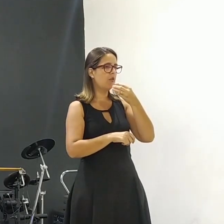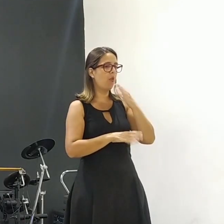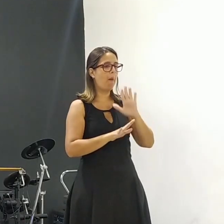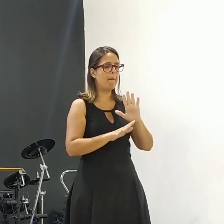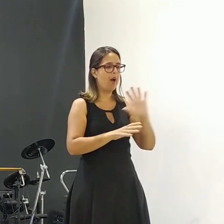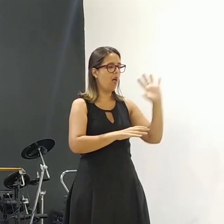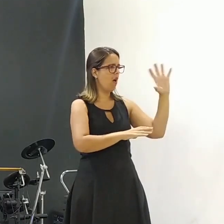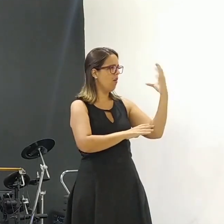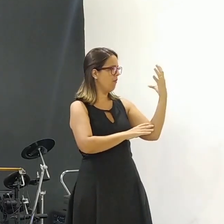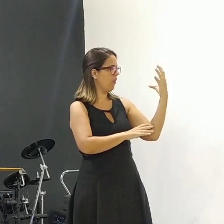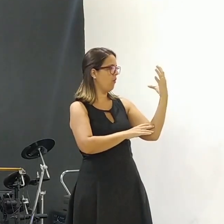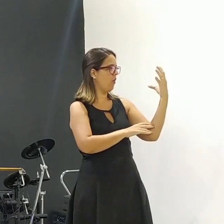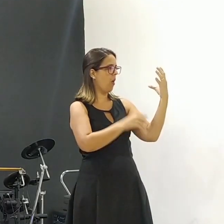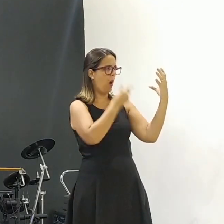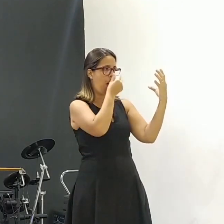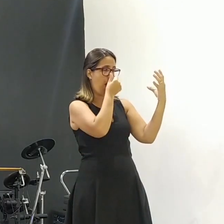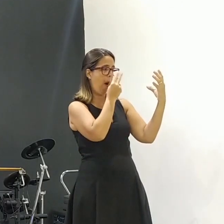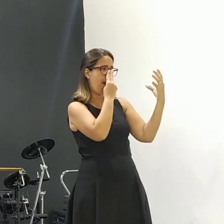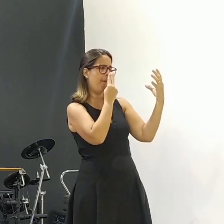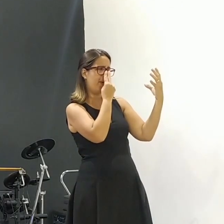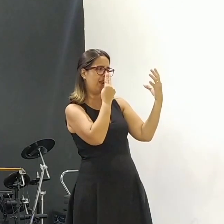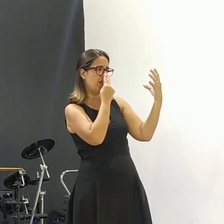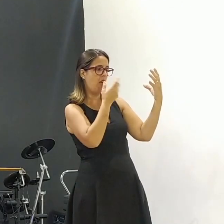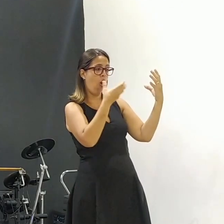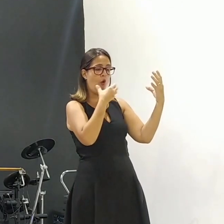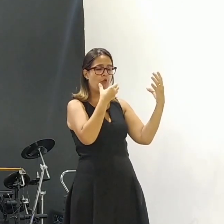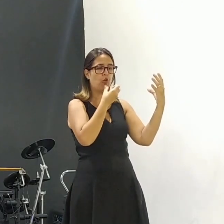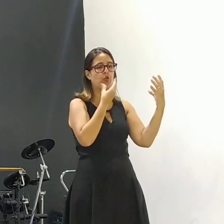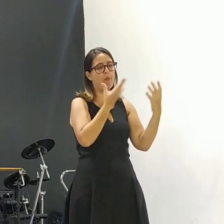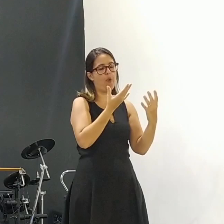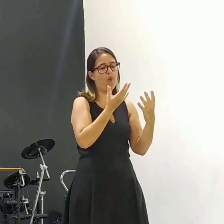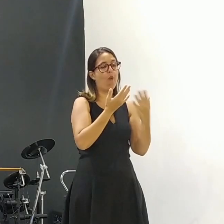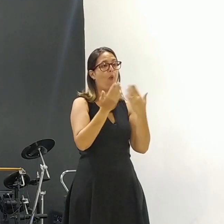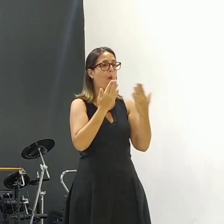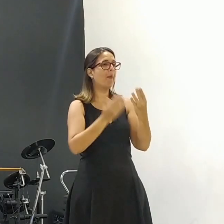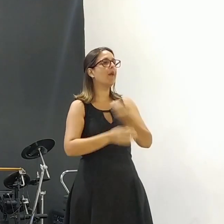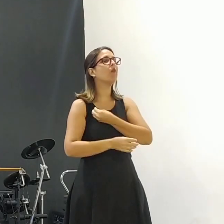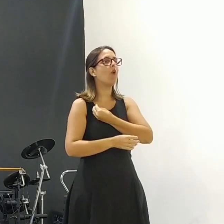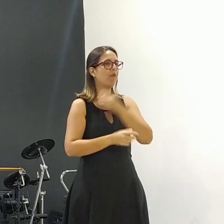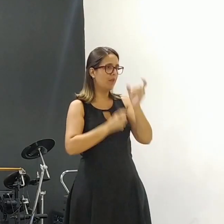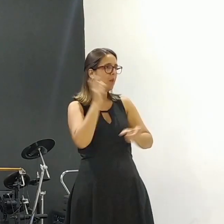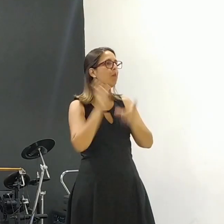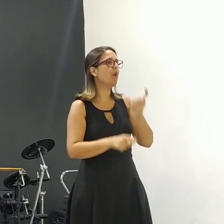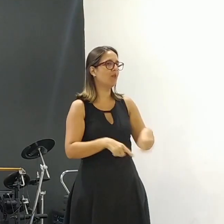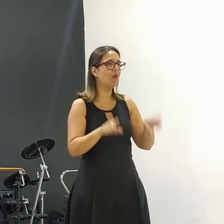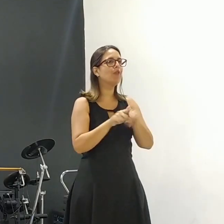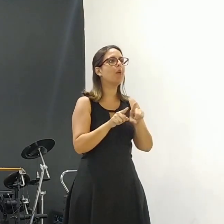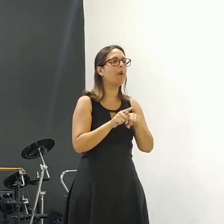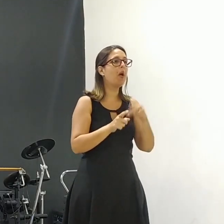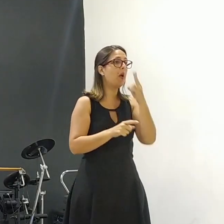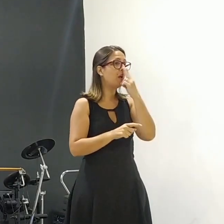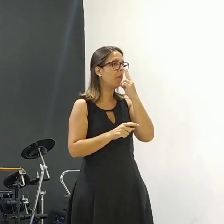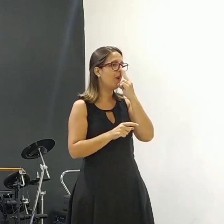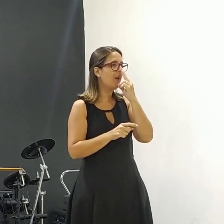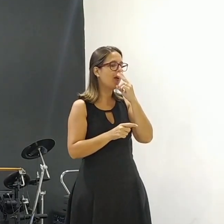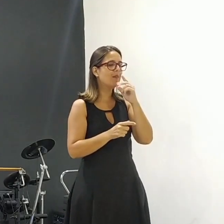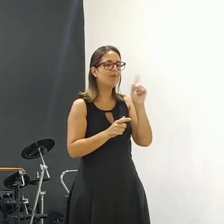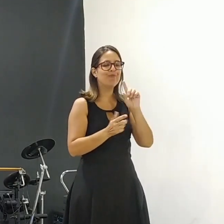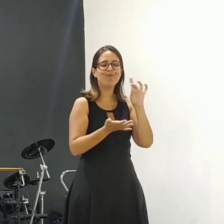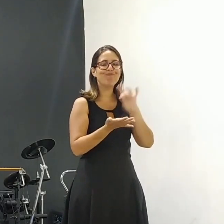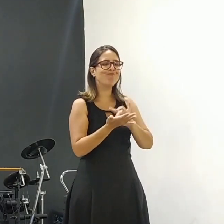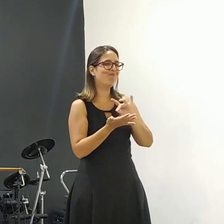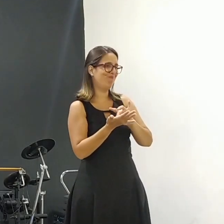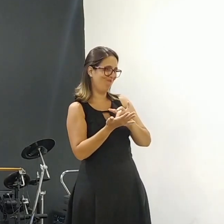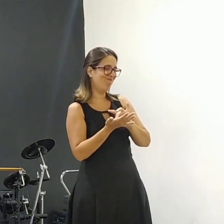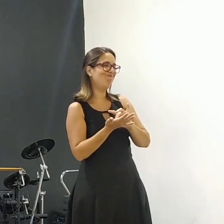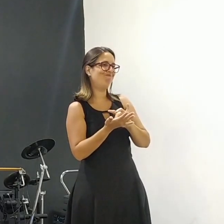aquela figueira tinha aparência que tinha fruto e não tinha. E tem muita gente que tem aparência que é e não é. Isso nós aprendemos de manhã